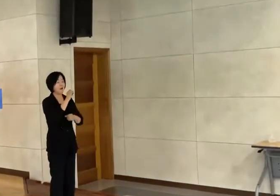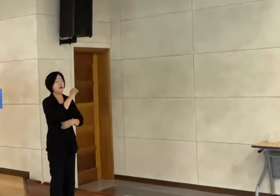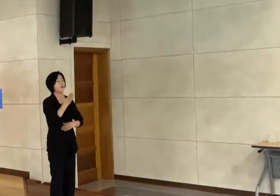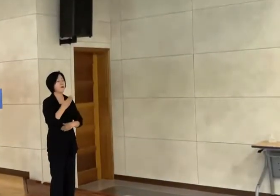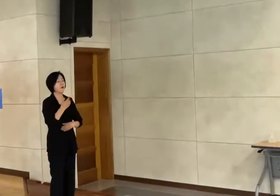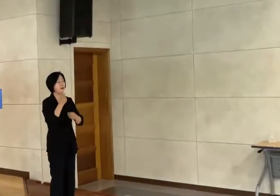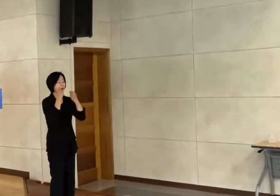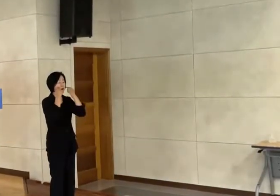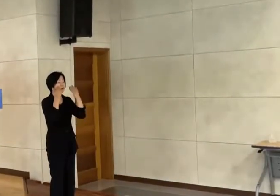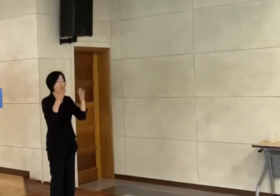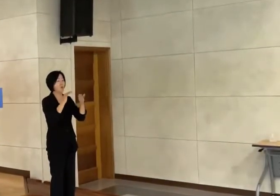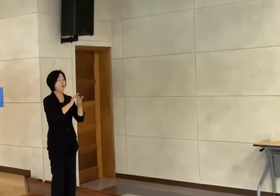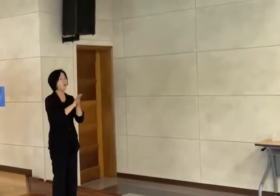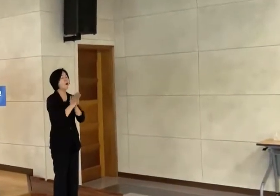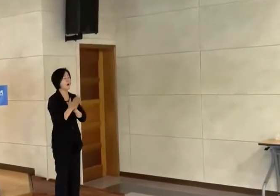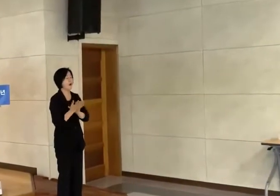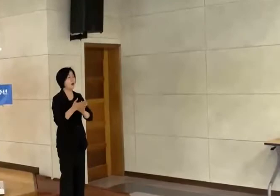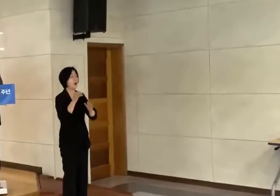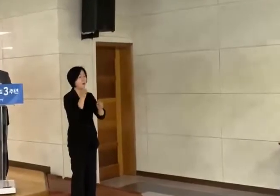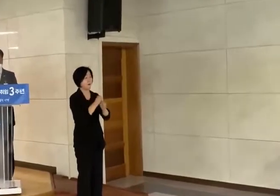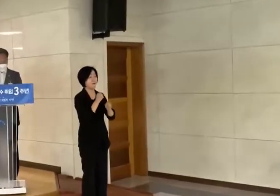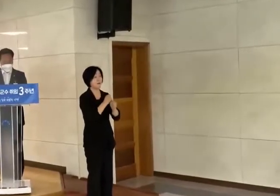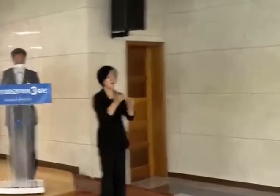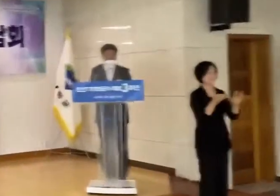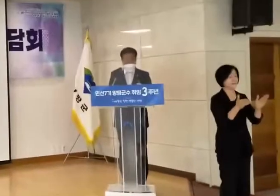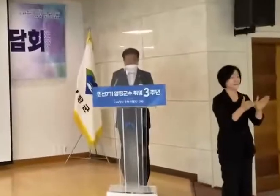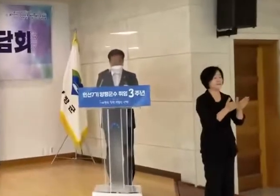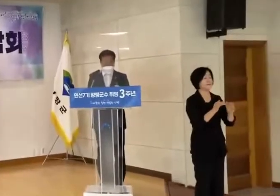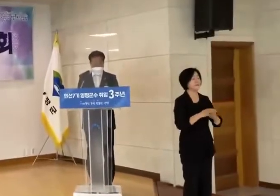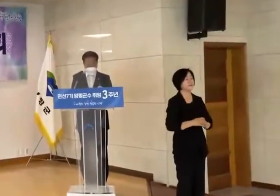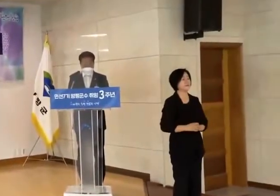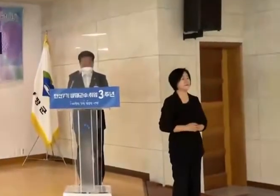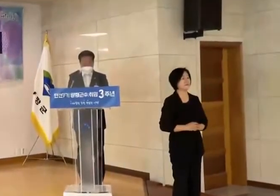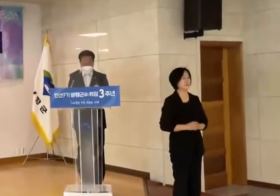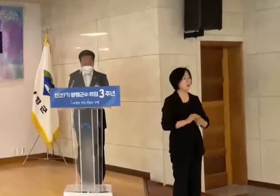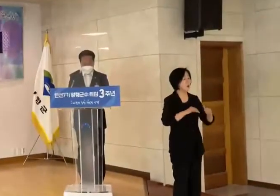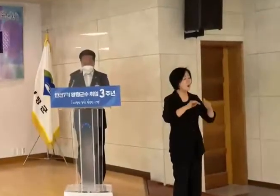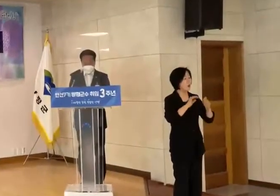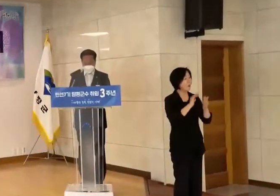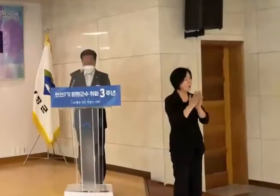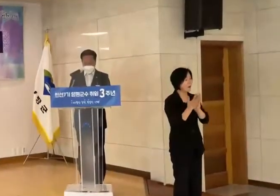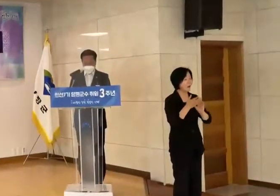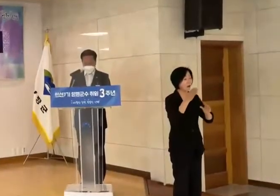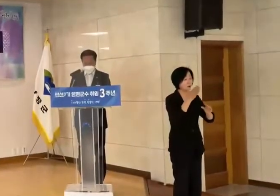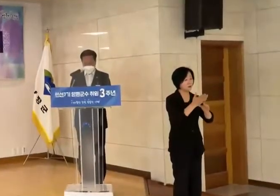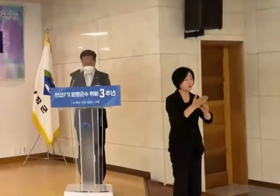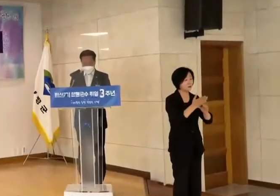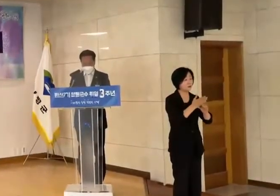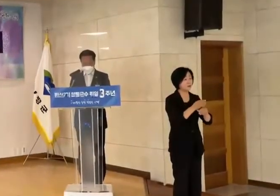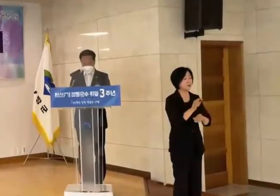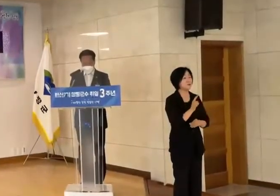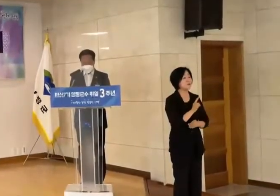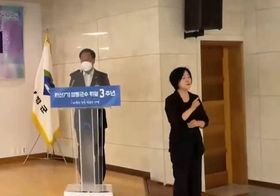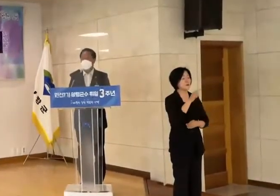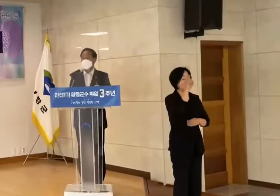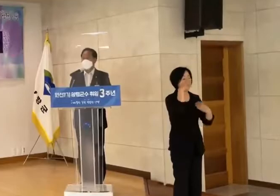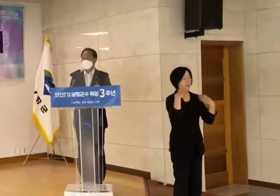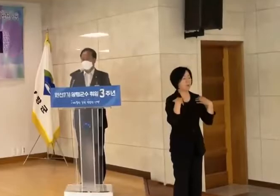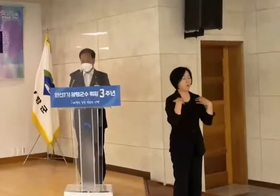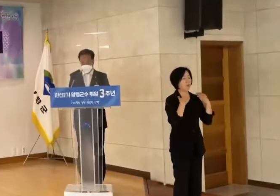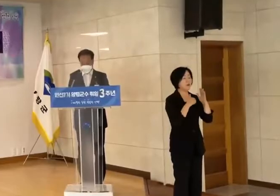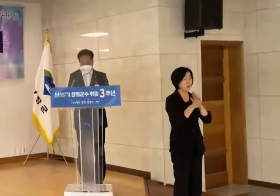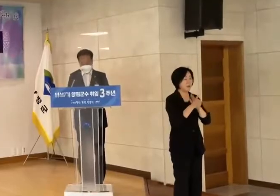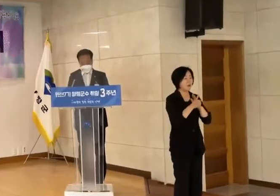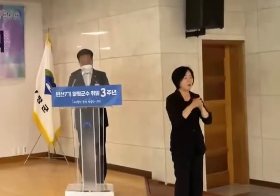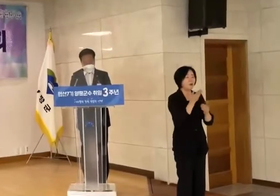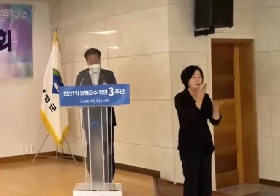확실한 변화를 만들어 왔습니다. 이러한 변화의 중심엔 양평군정을 대표하는